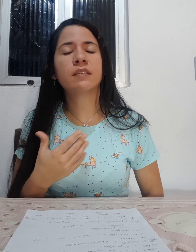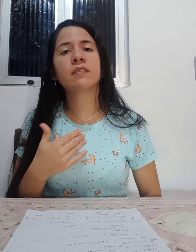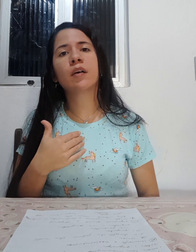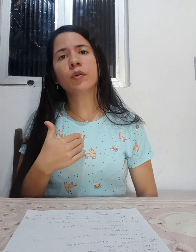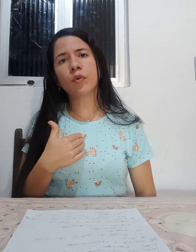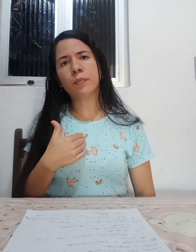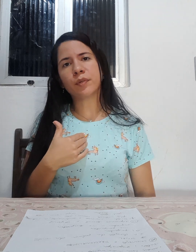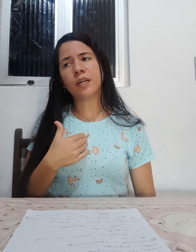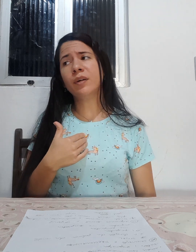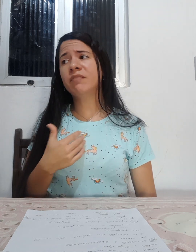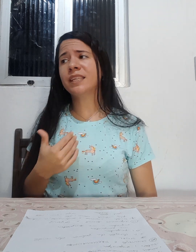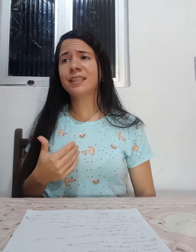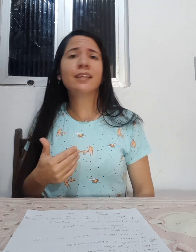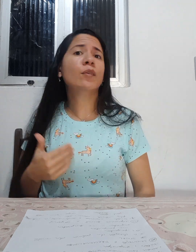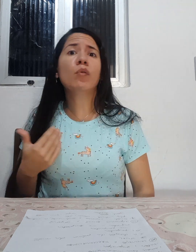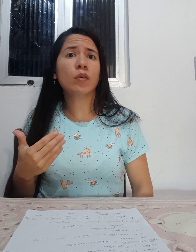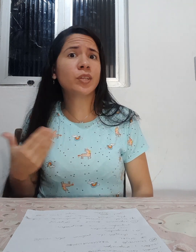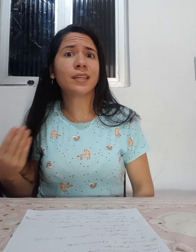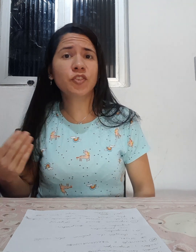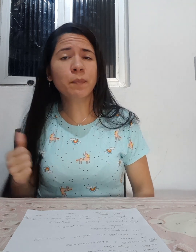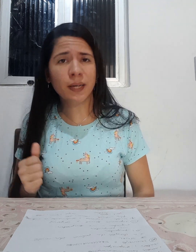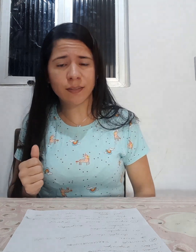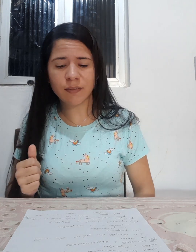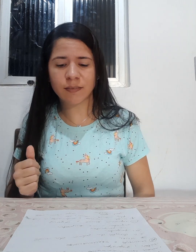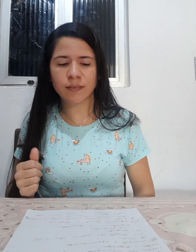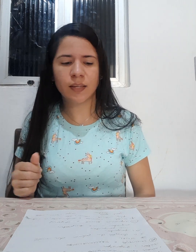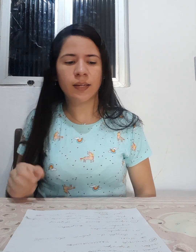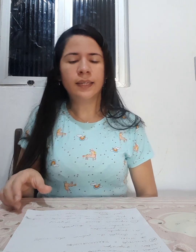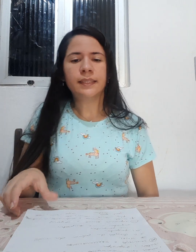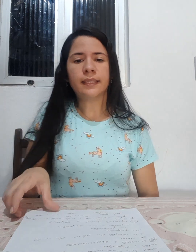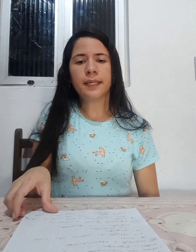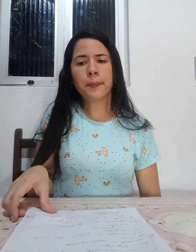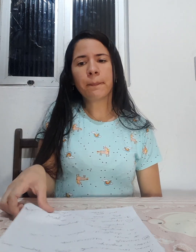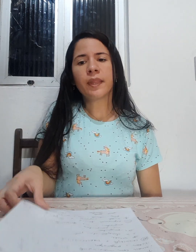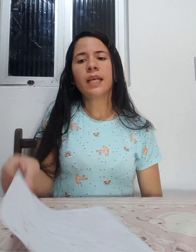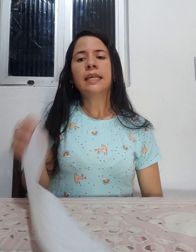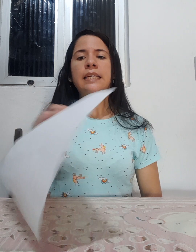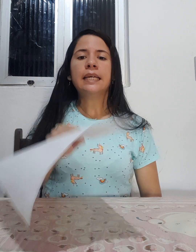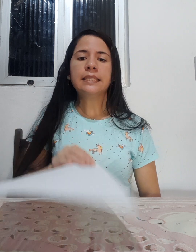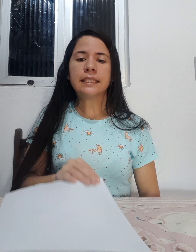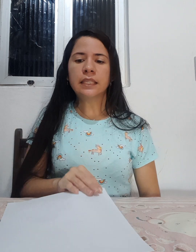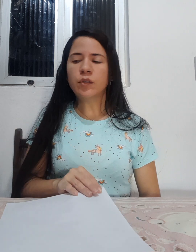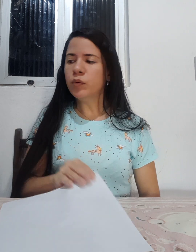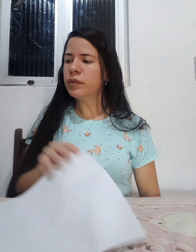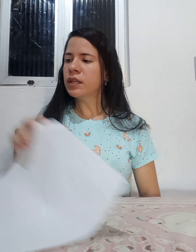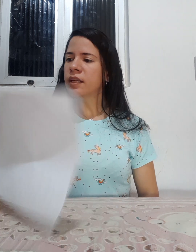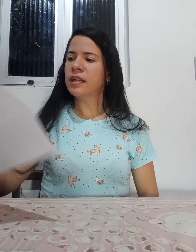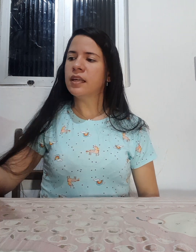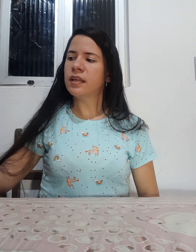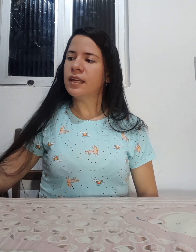facial e corporal, ele vai entender que eu gosto até demais, né? Então,